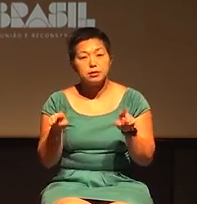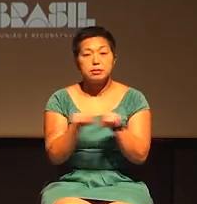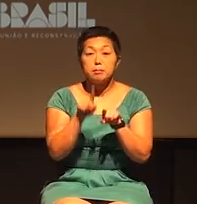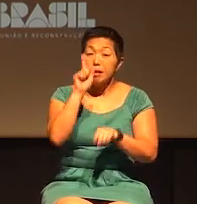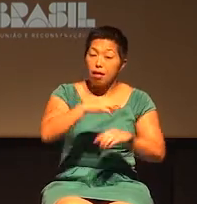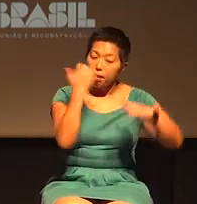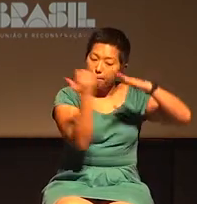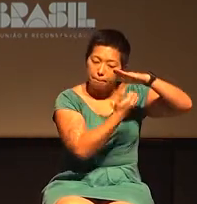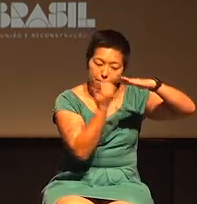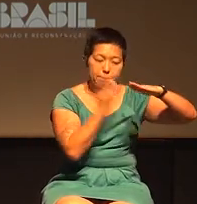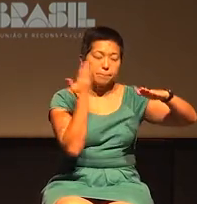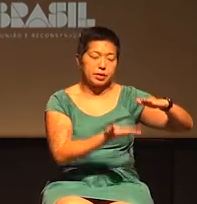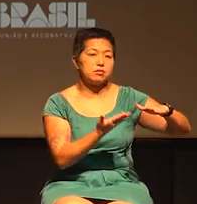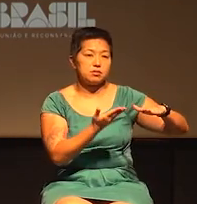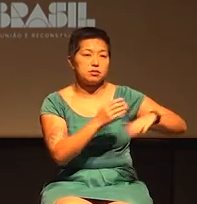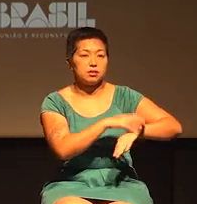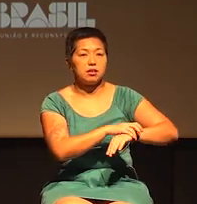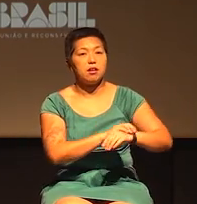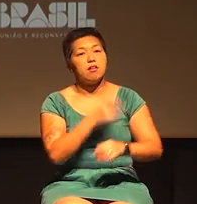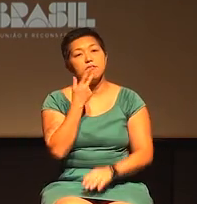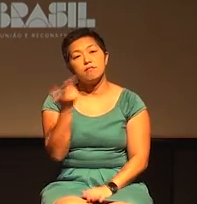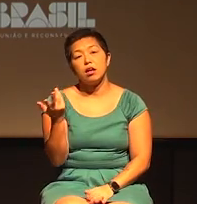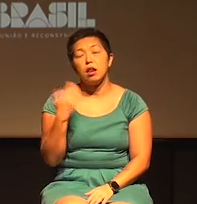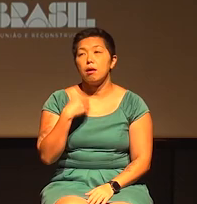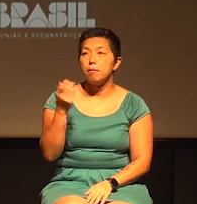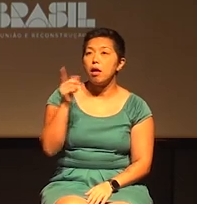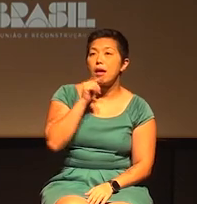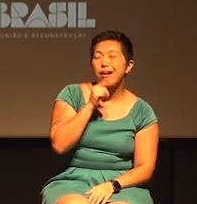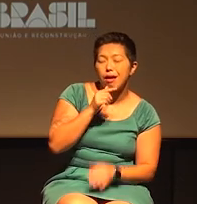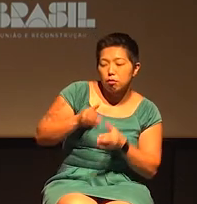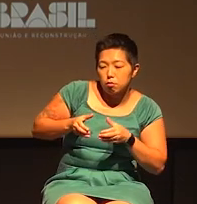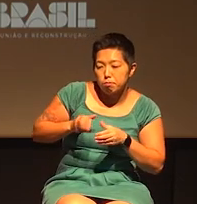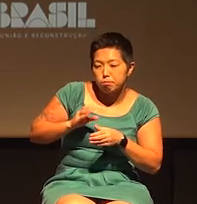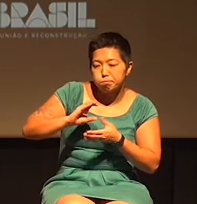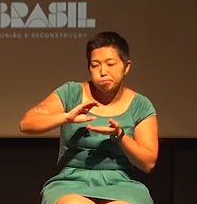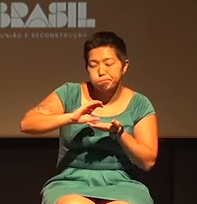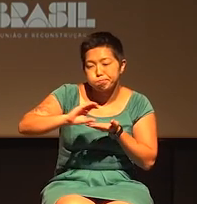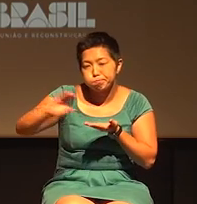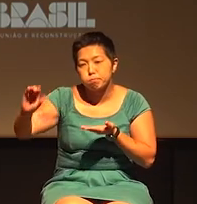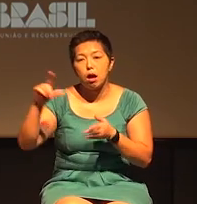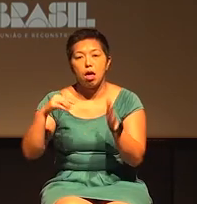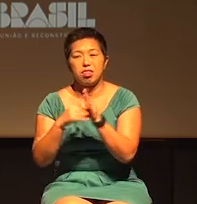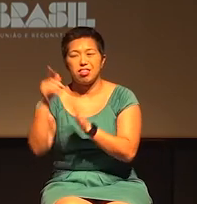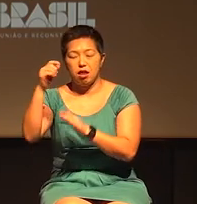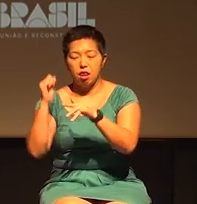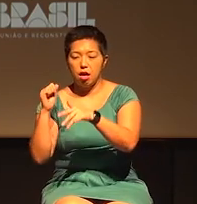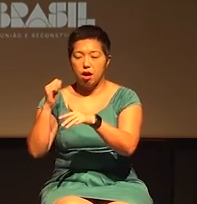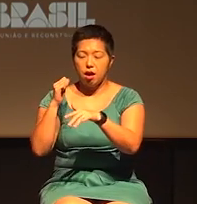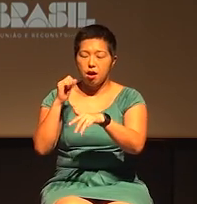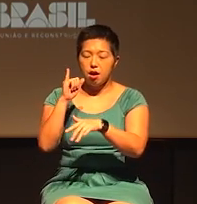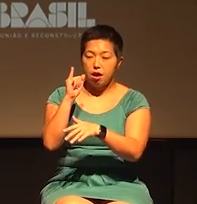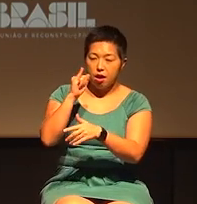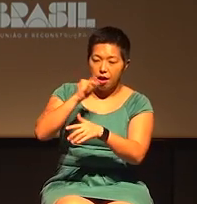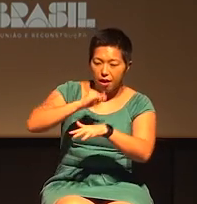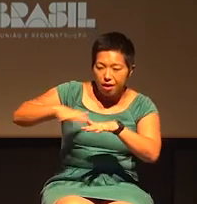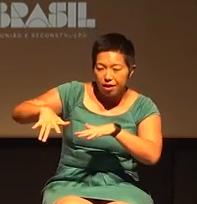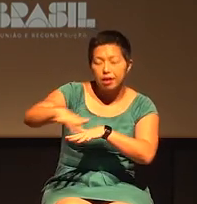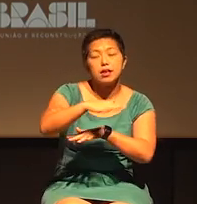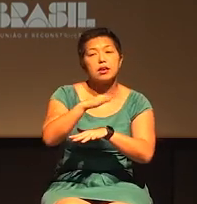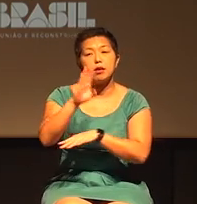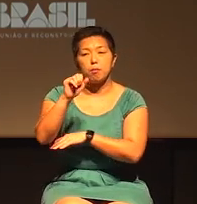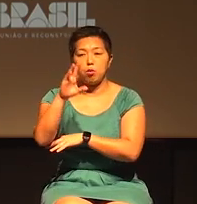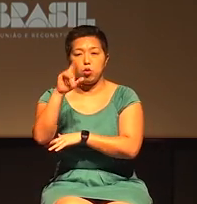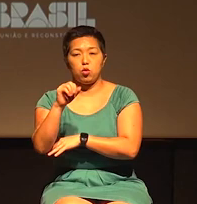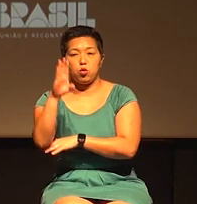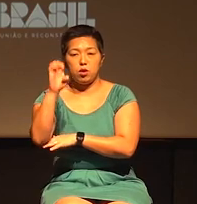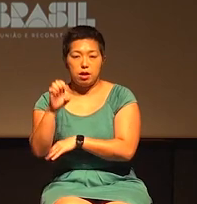é uma empresa que diz assim não a gente não pode levar água encanada até a ilha do bororé água tratada pro bororé porque o número de de